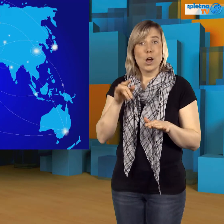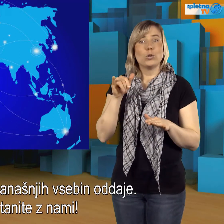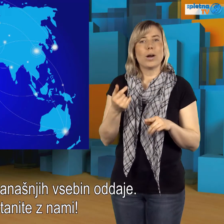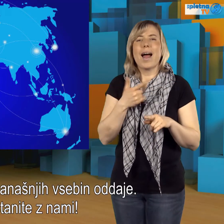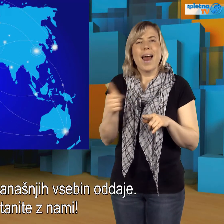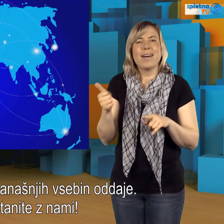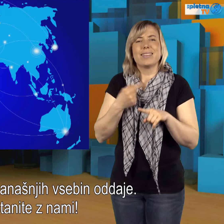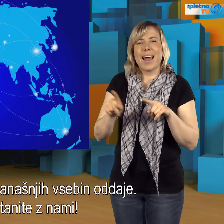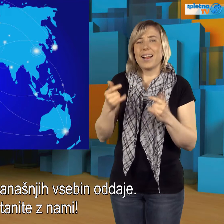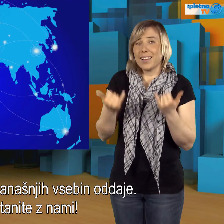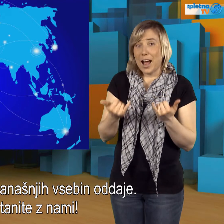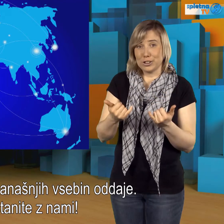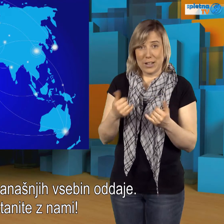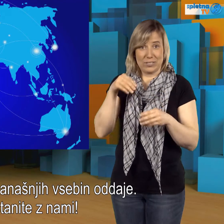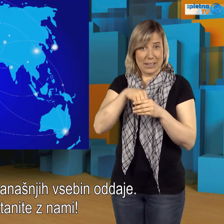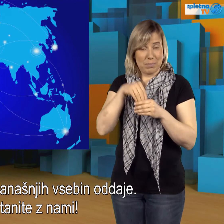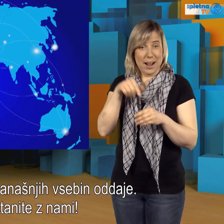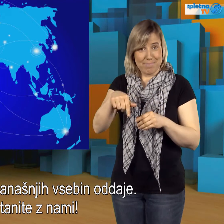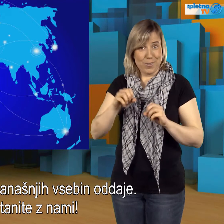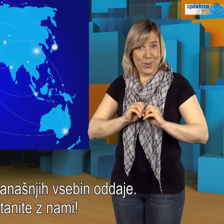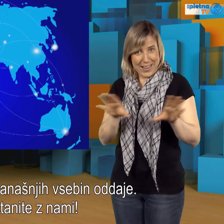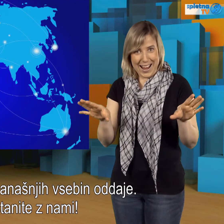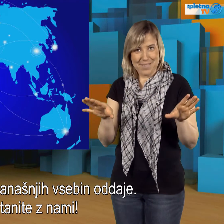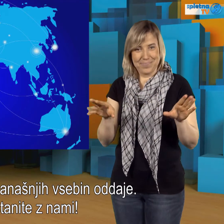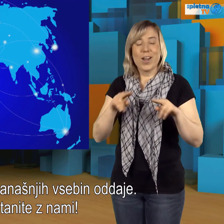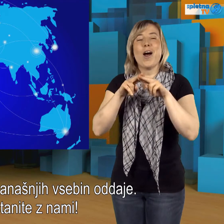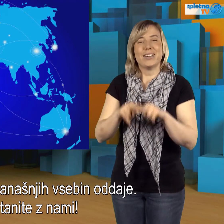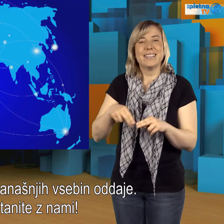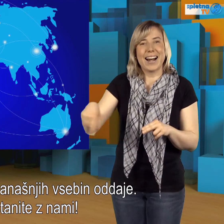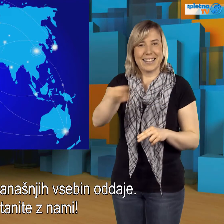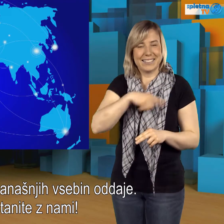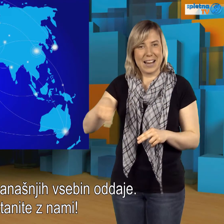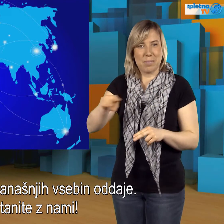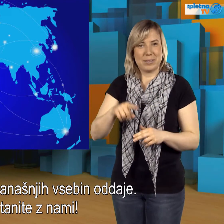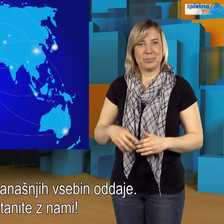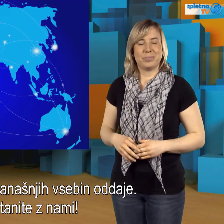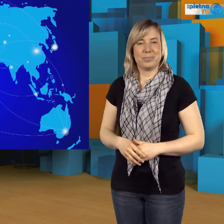To je le del današnjih vsebin oddaje. Ostanite z nami.